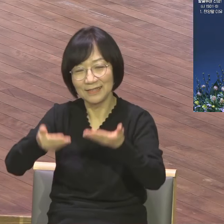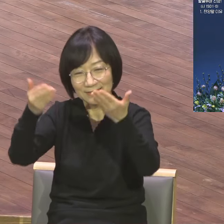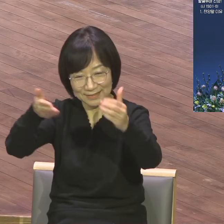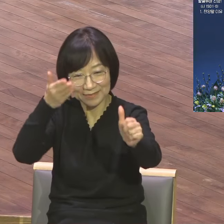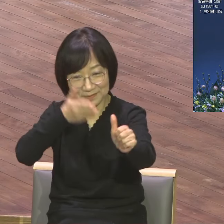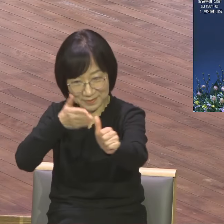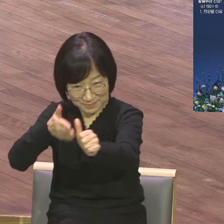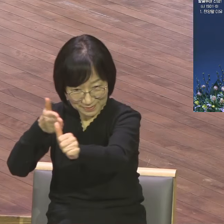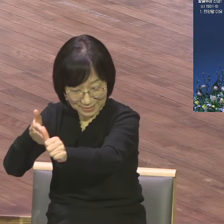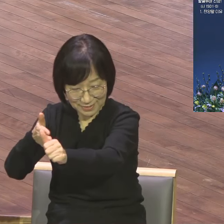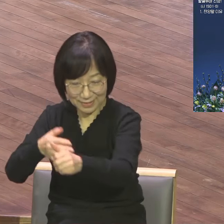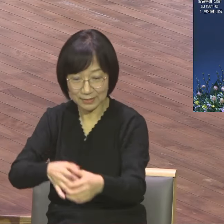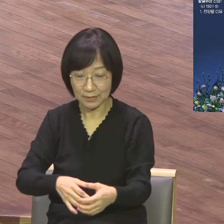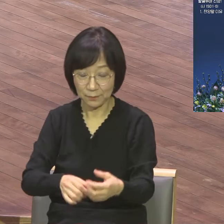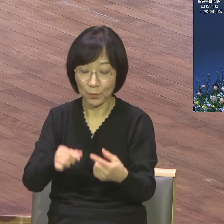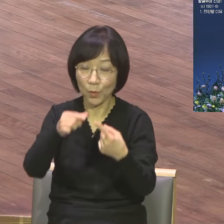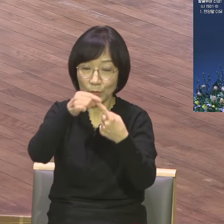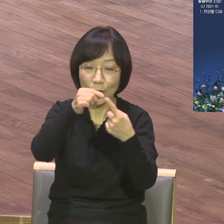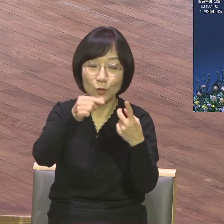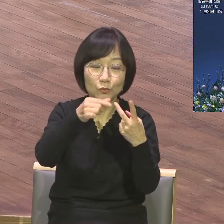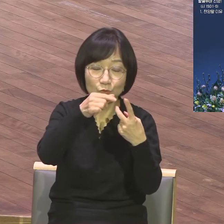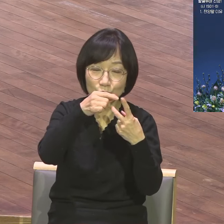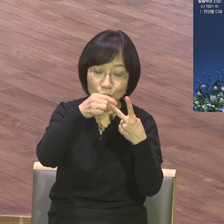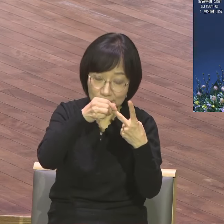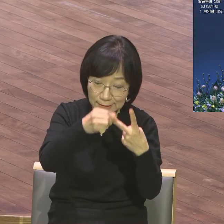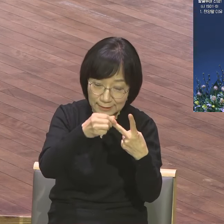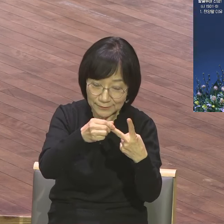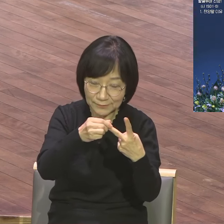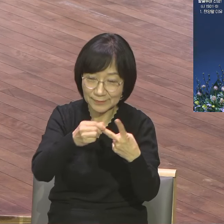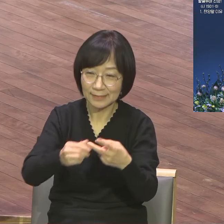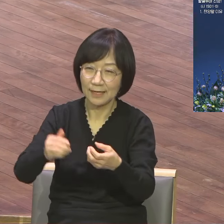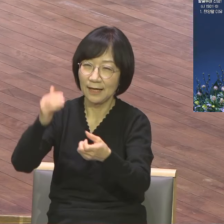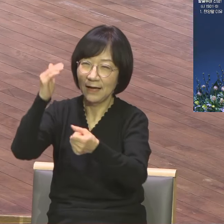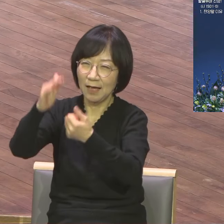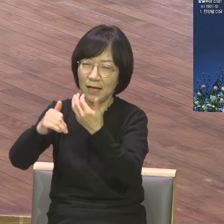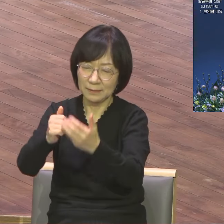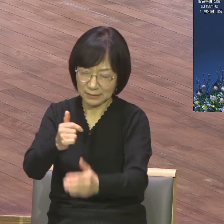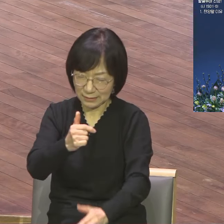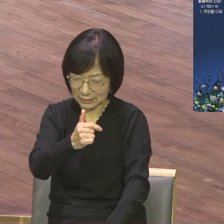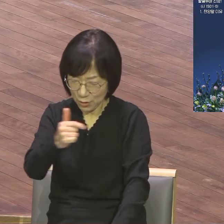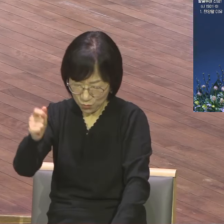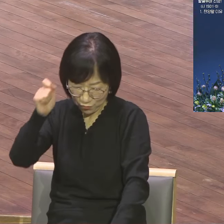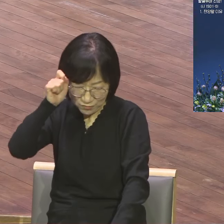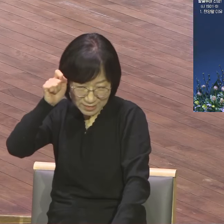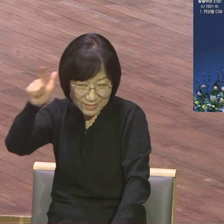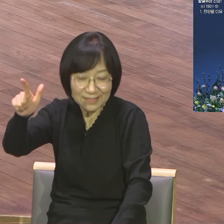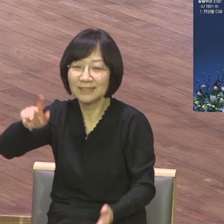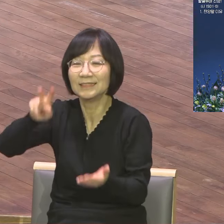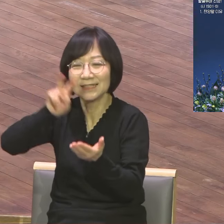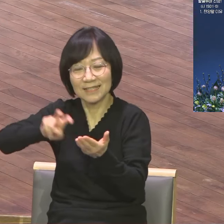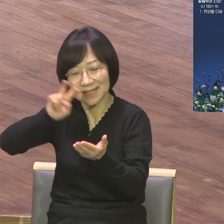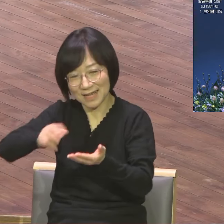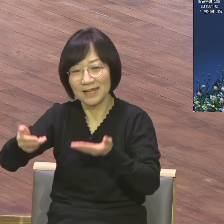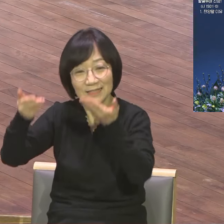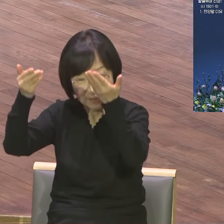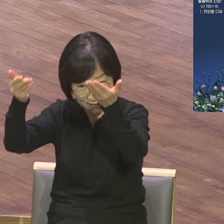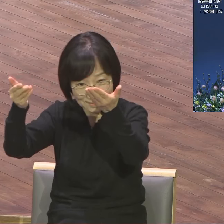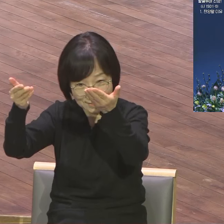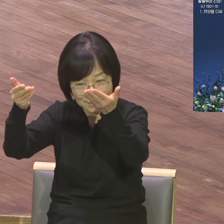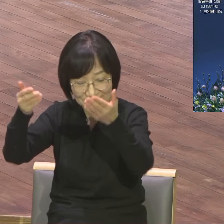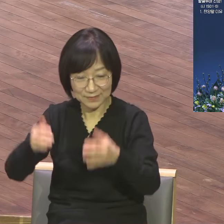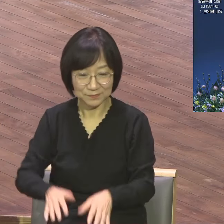번째, 하나님의 지극히 위대하심을 따라 찬양해라 그랬어요. 사실 하나님은 위대하심